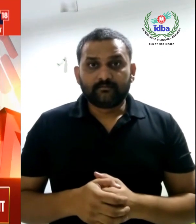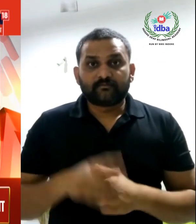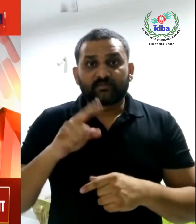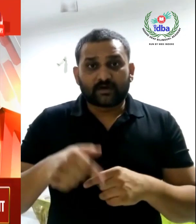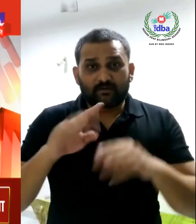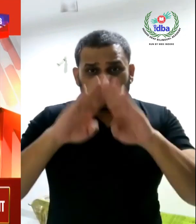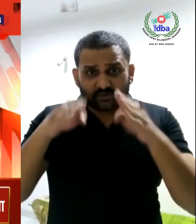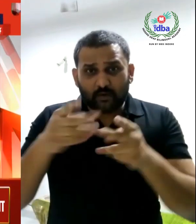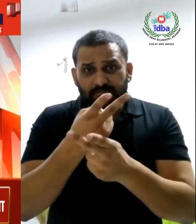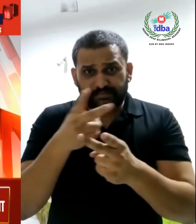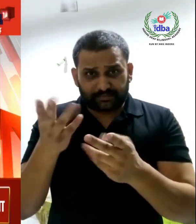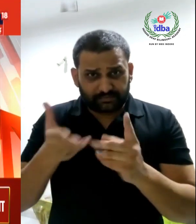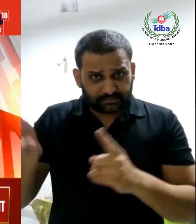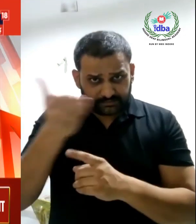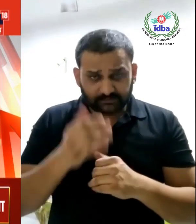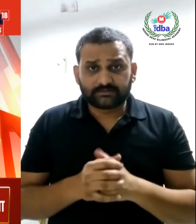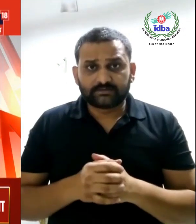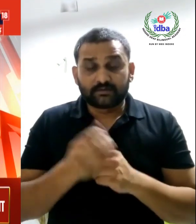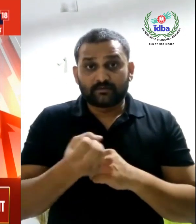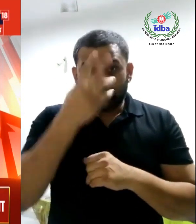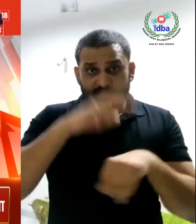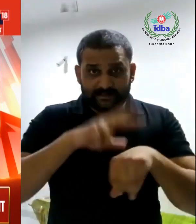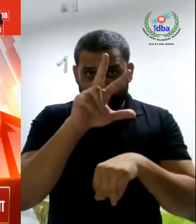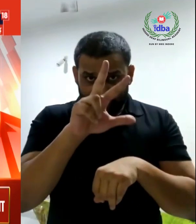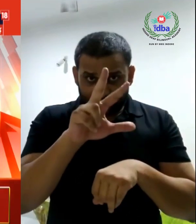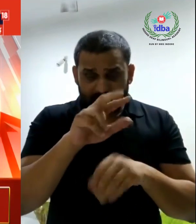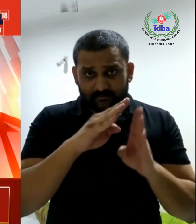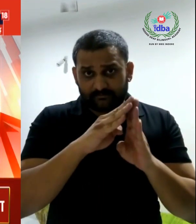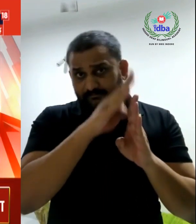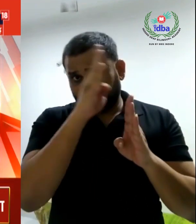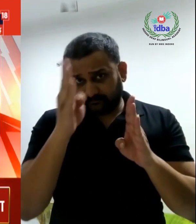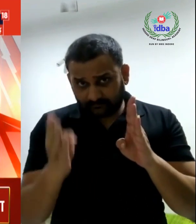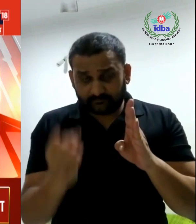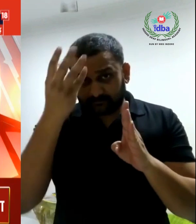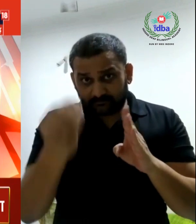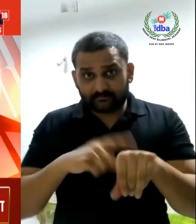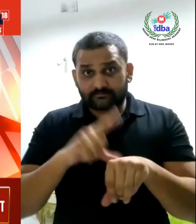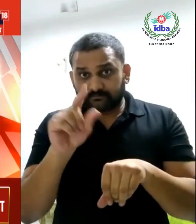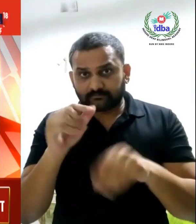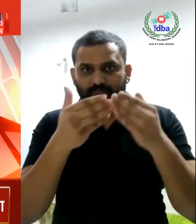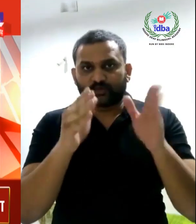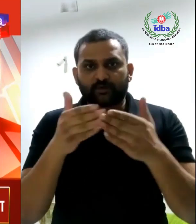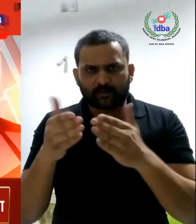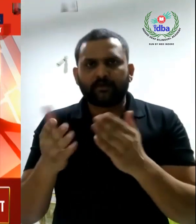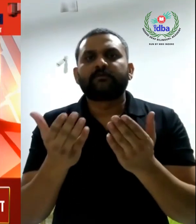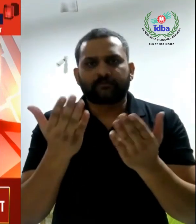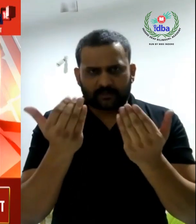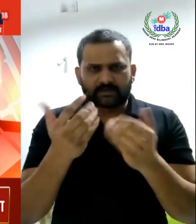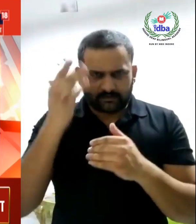अभी सभी दुकानें सुबह 8 बजे से रात 10 बजे तक खुली रह सकती